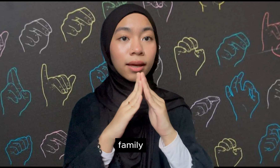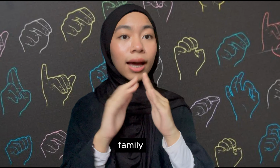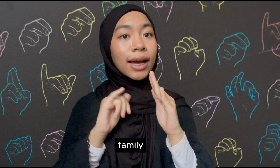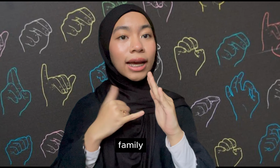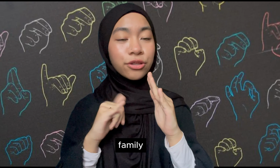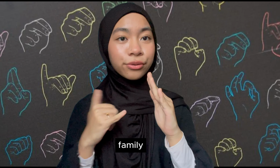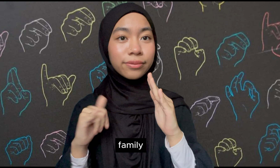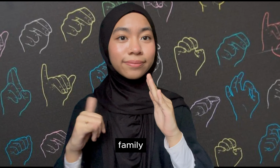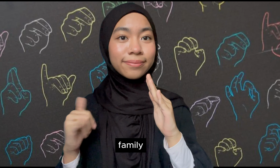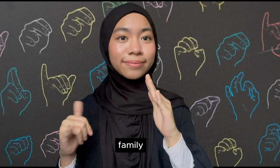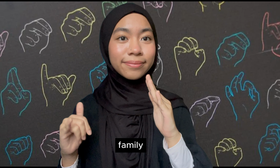가족.